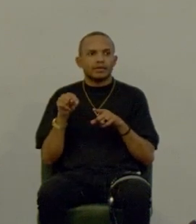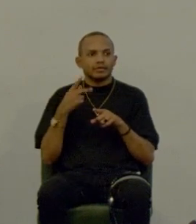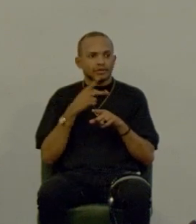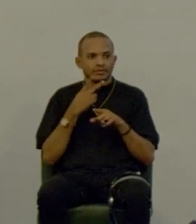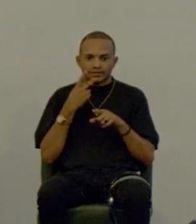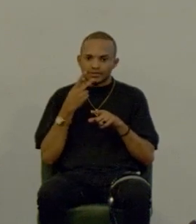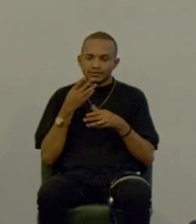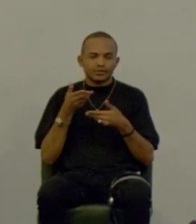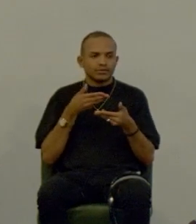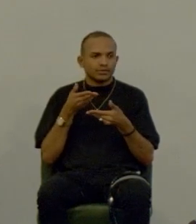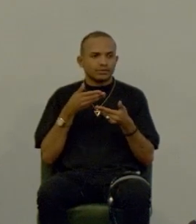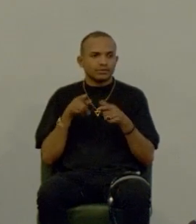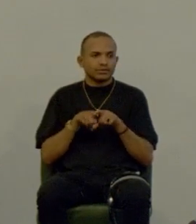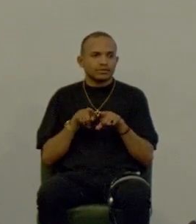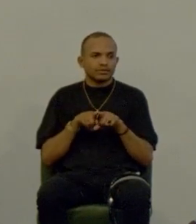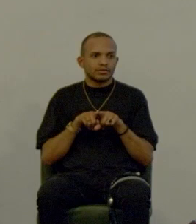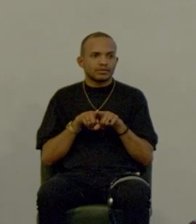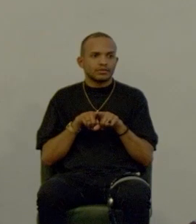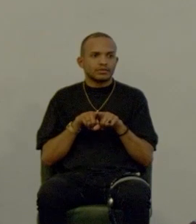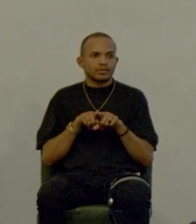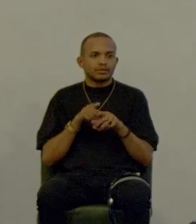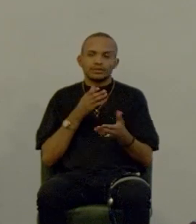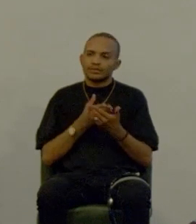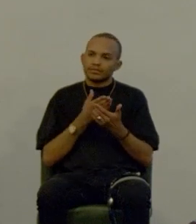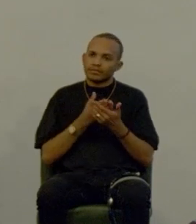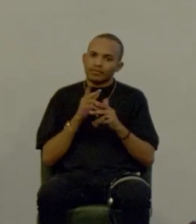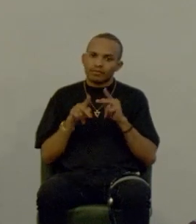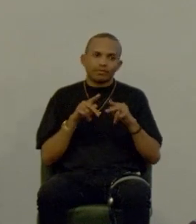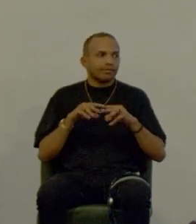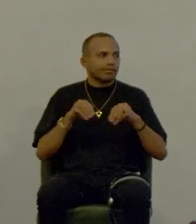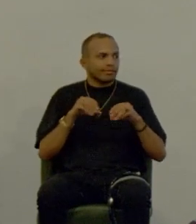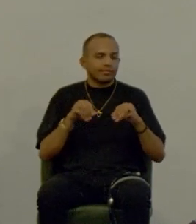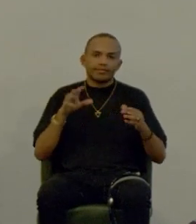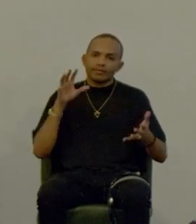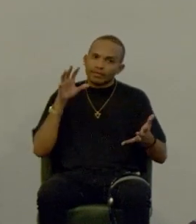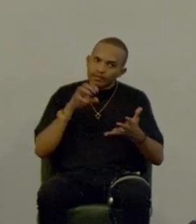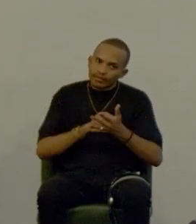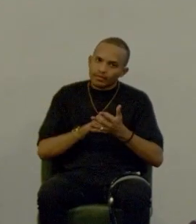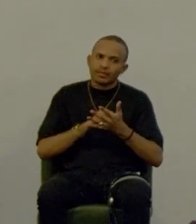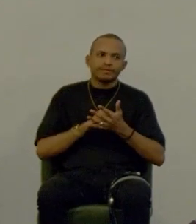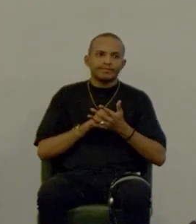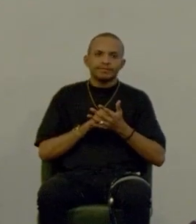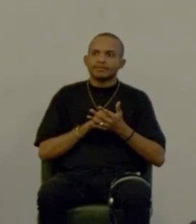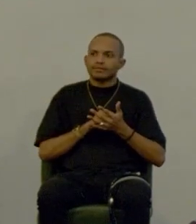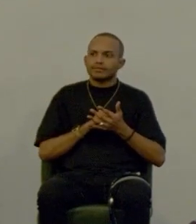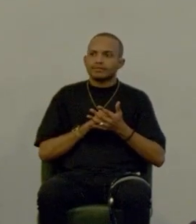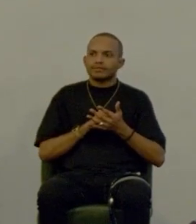tocou, é que para nós, arqueólogas e arqueólogos, o solo é uma forma privilegiada de registro, né? Nós